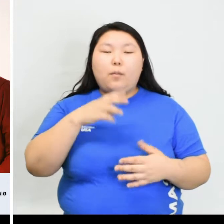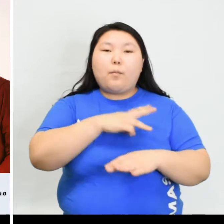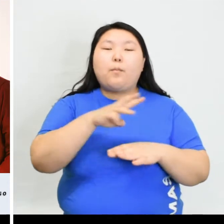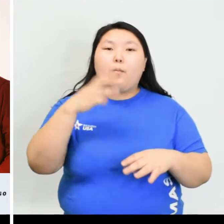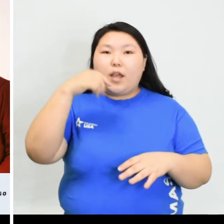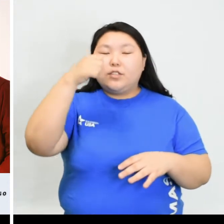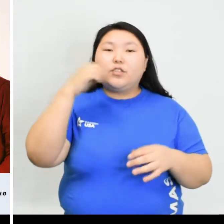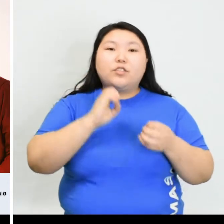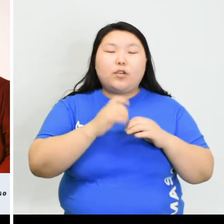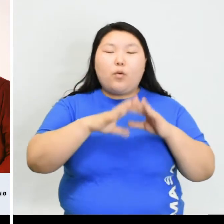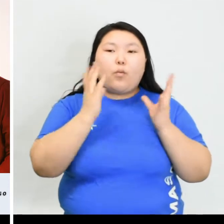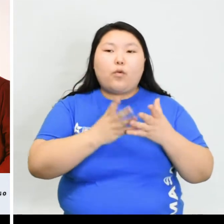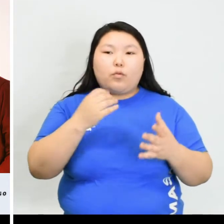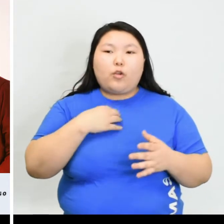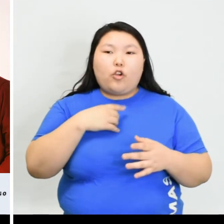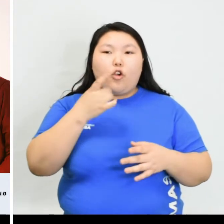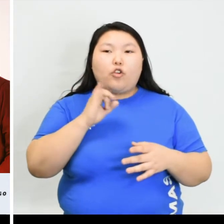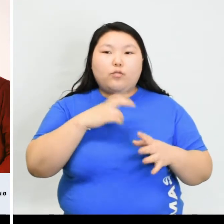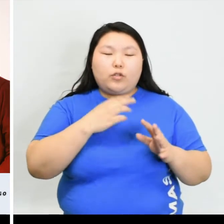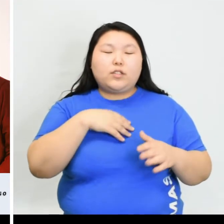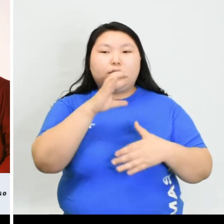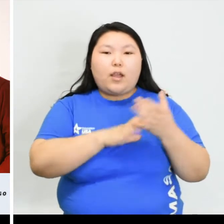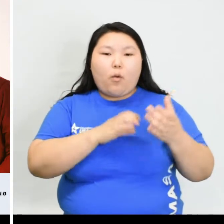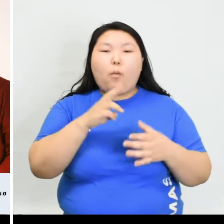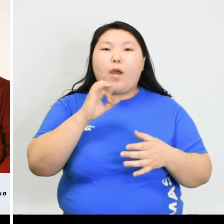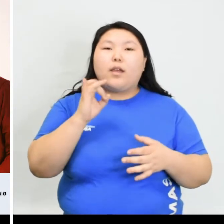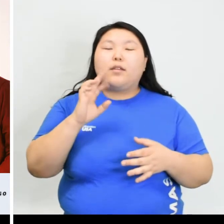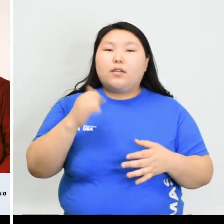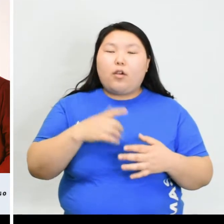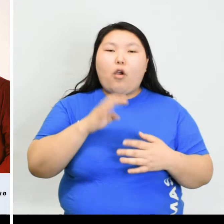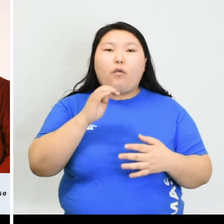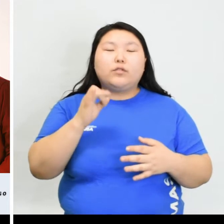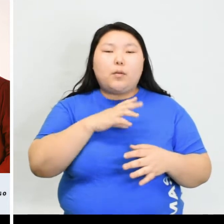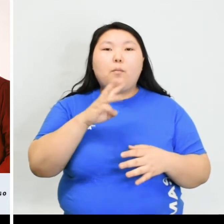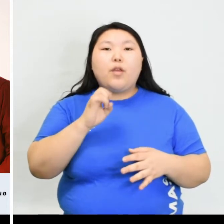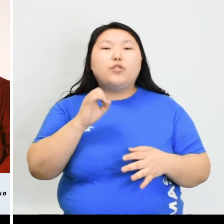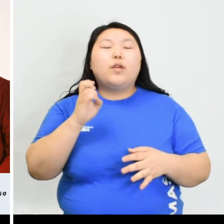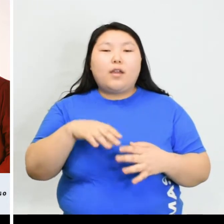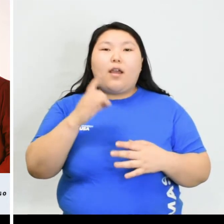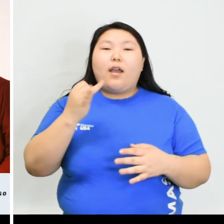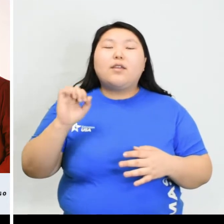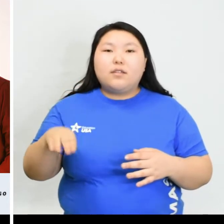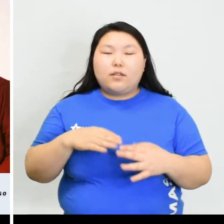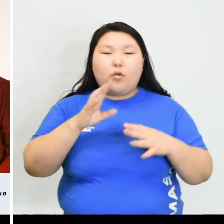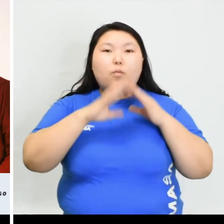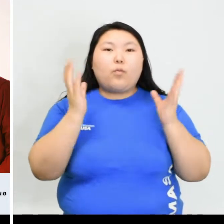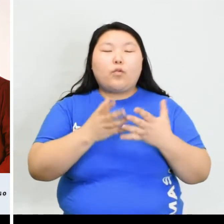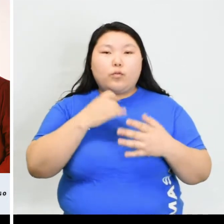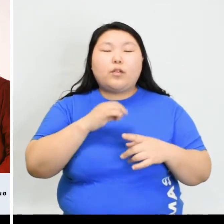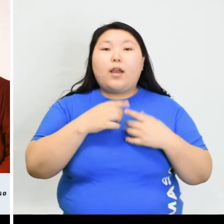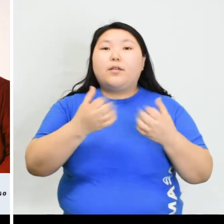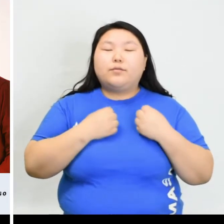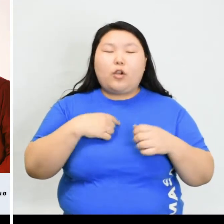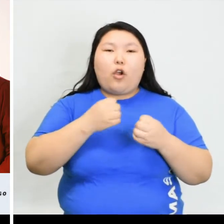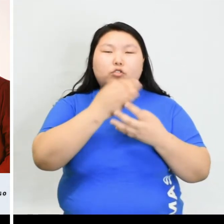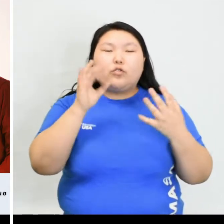Цубашигийн магистр хийхэд л бүх юмд миний нэг хөлийг дүрж өгөөд санхүү, маркетинг, operations management гэдэг ерөөсөө IT бүх юмд